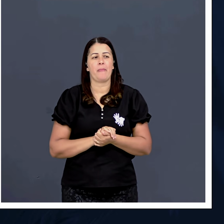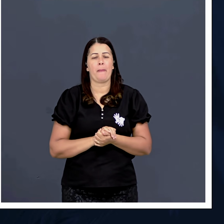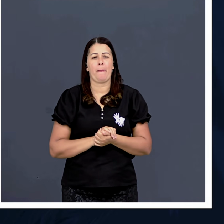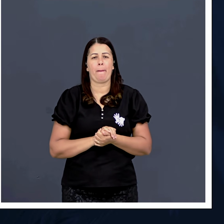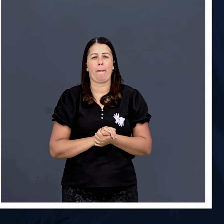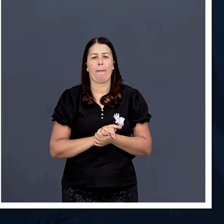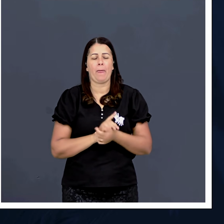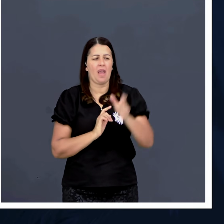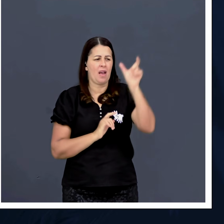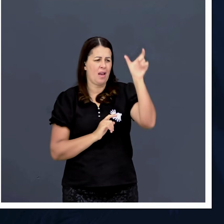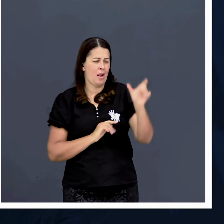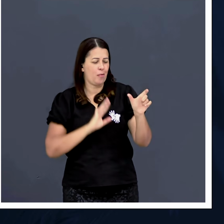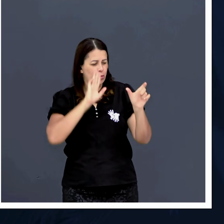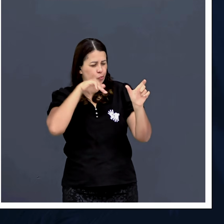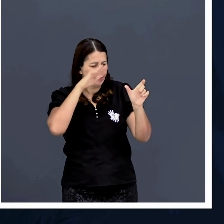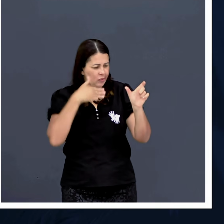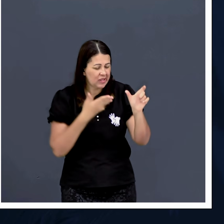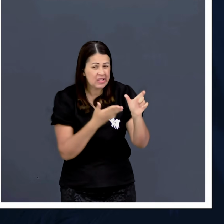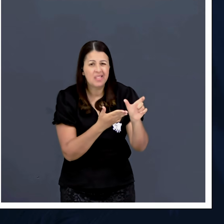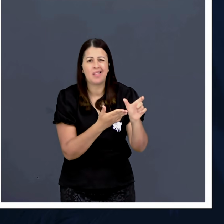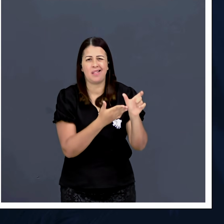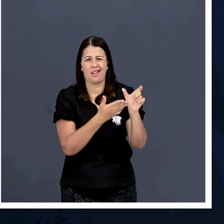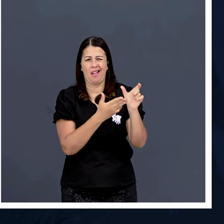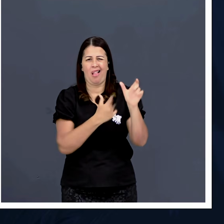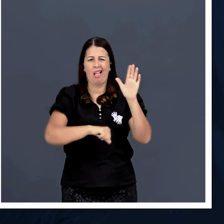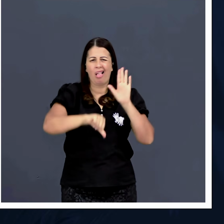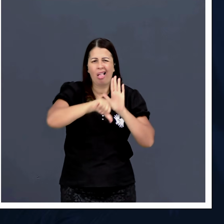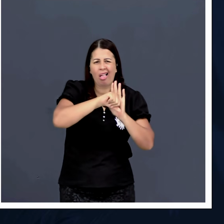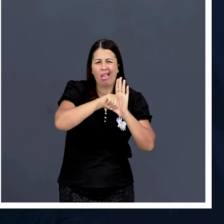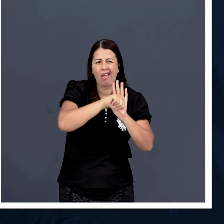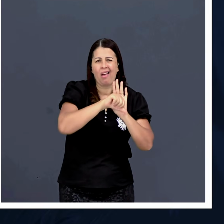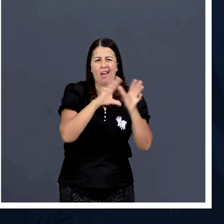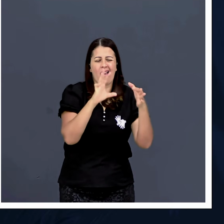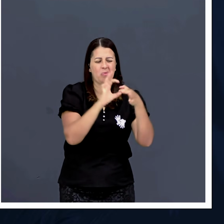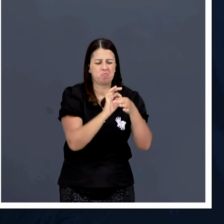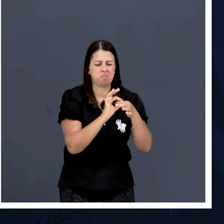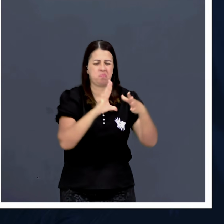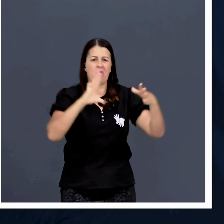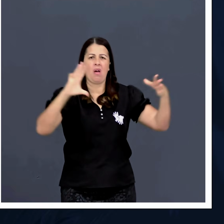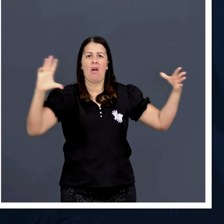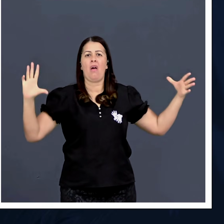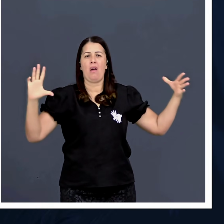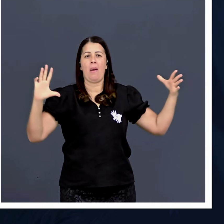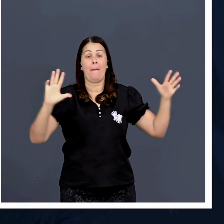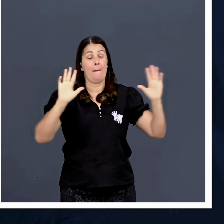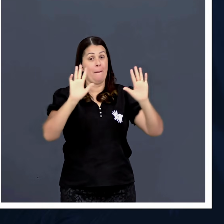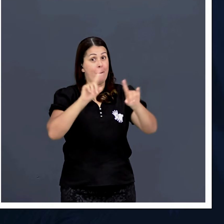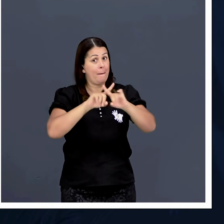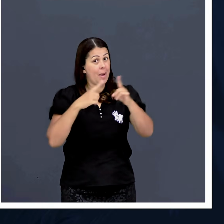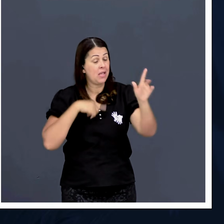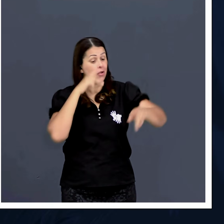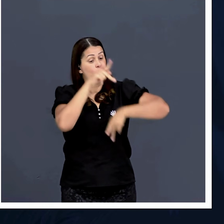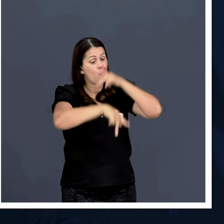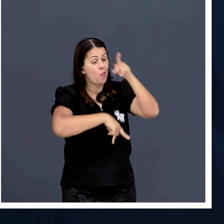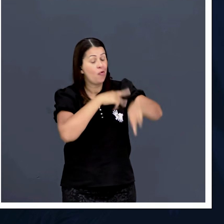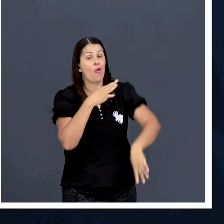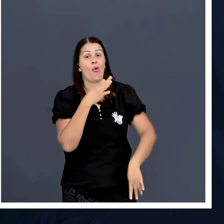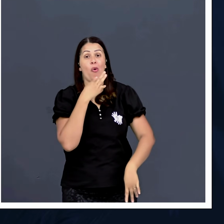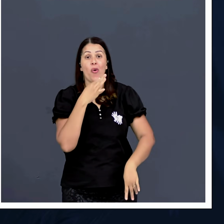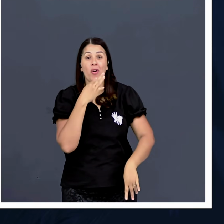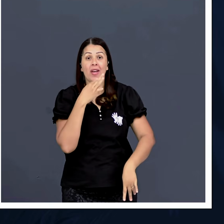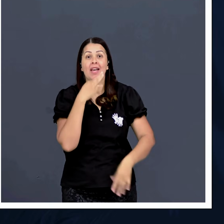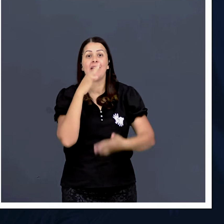corromperá aqueles que tiverem violado a aliança, mas o povo que conhece o seu